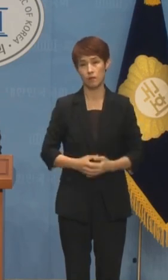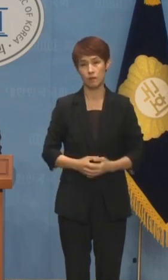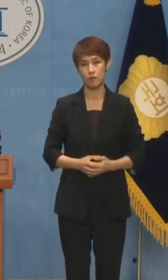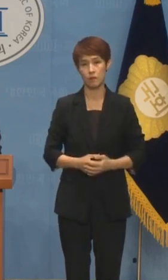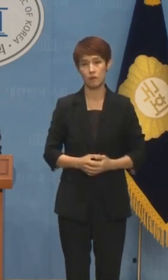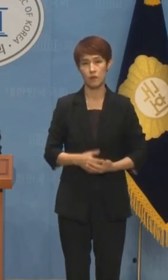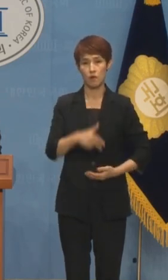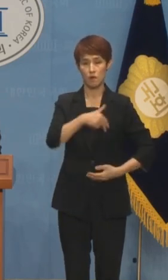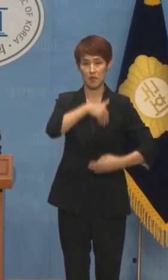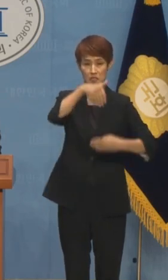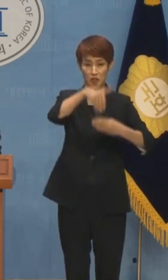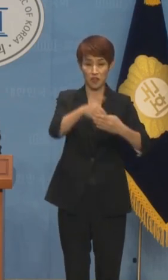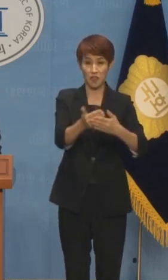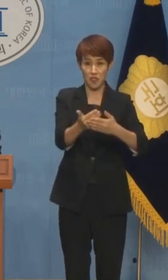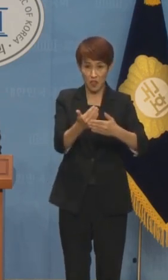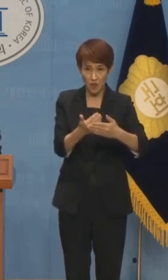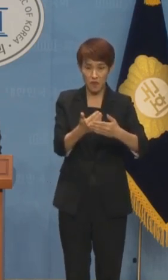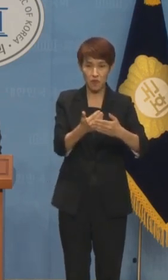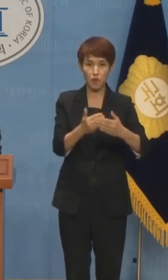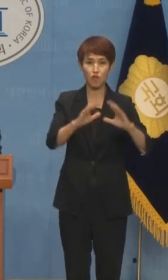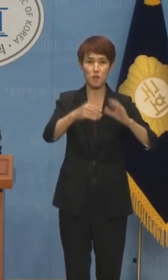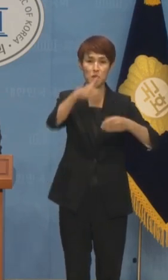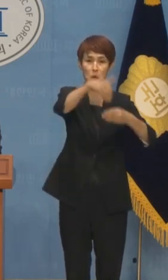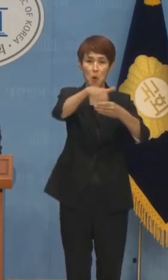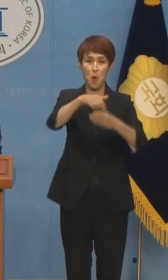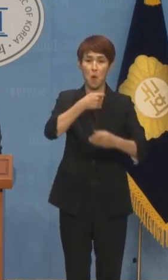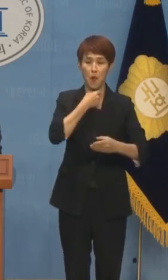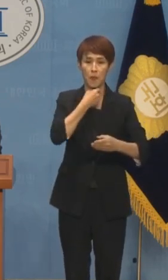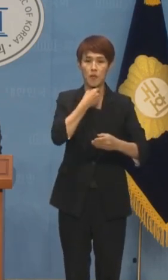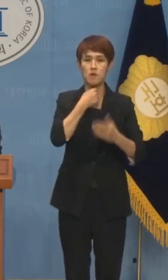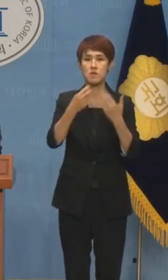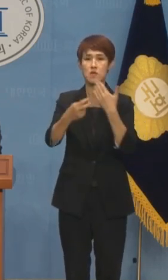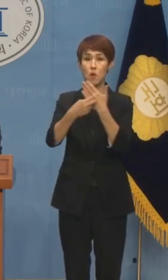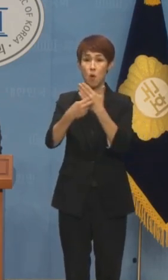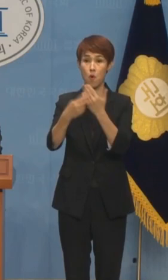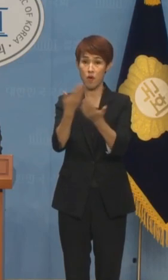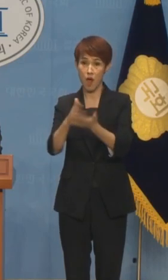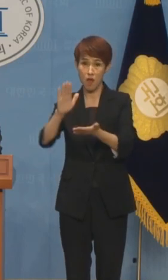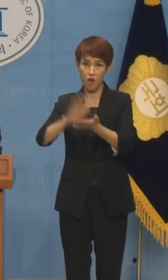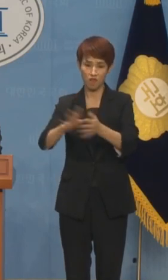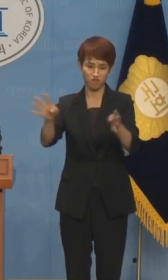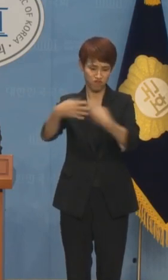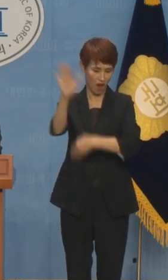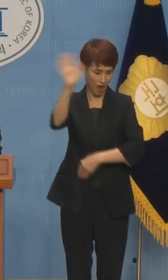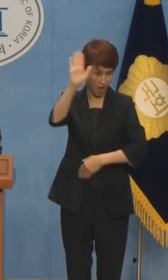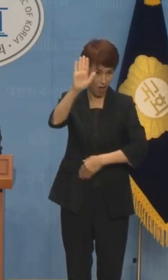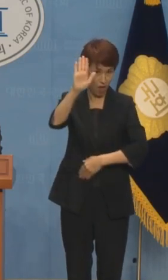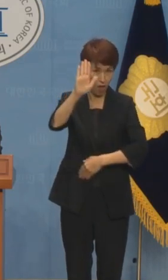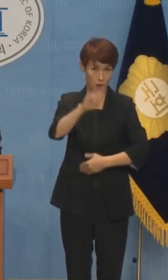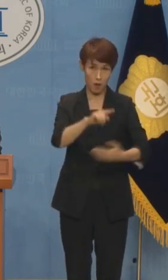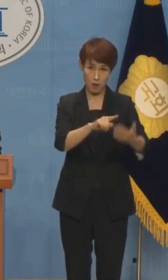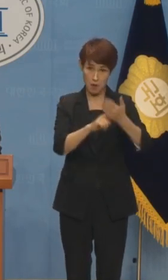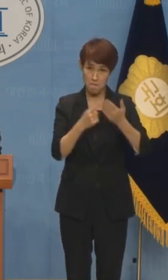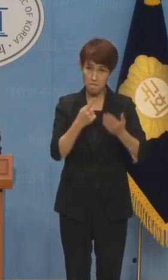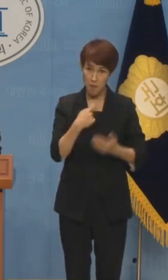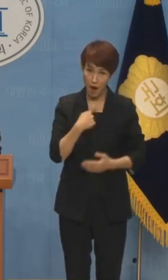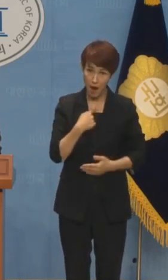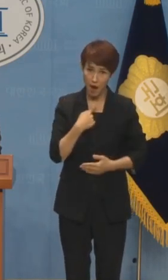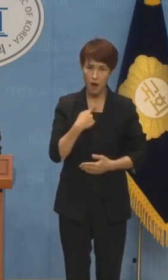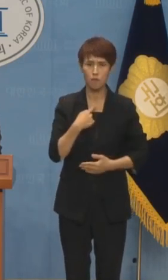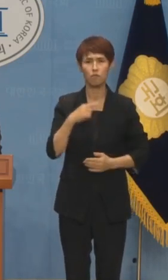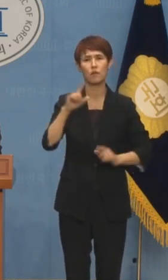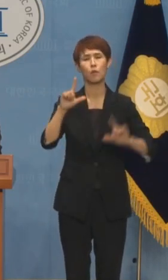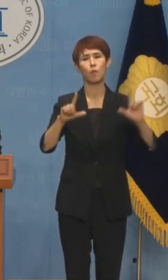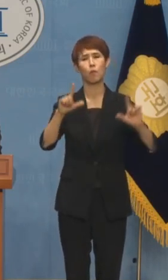총선 직전까지는 표를 의식하며 의료개혁에 타협이 없을 것이라고 득의양양하던 정부의